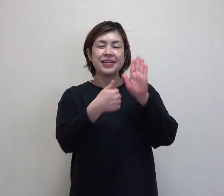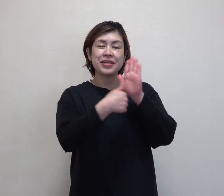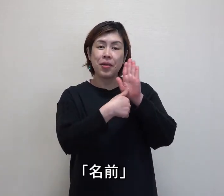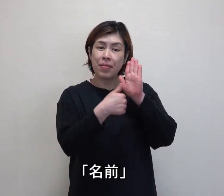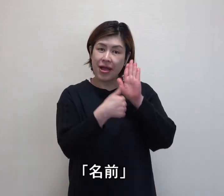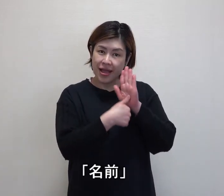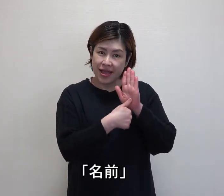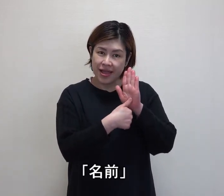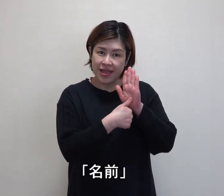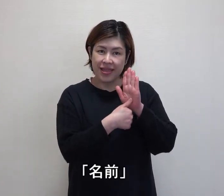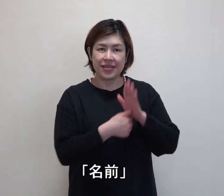名前、